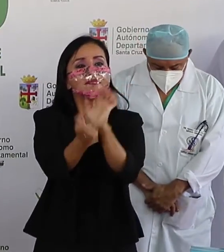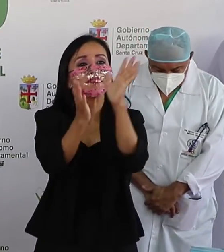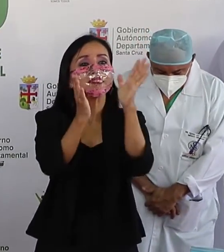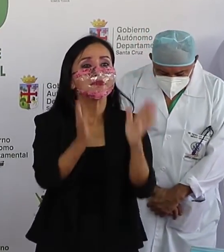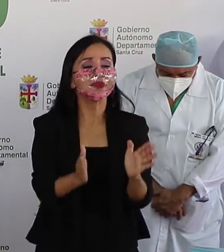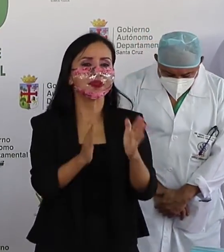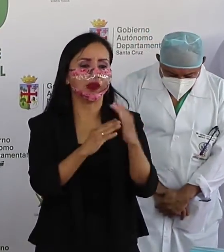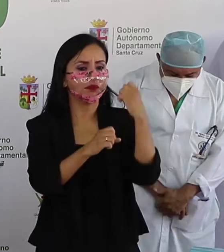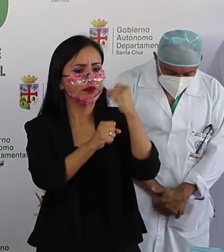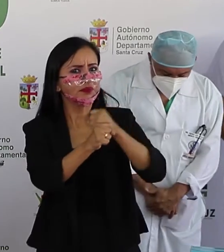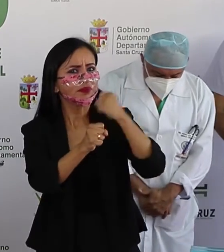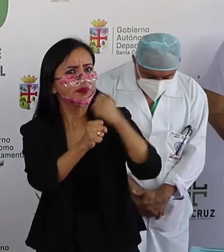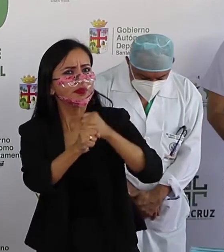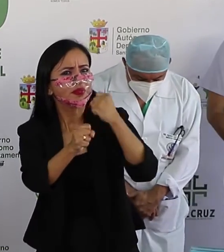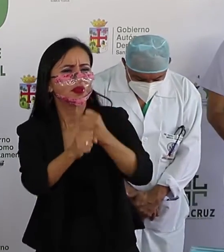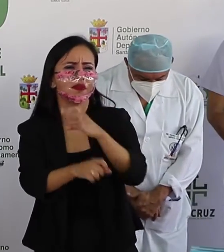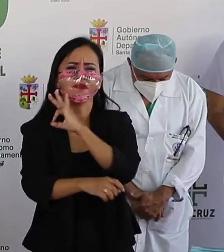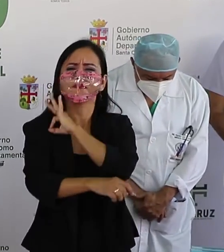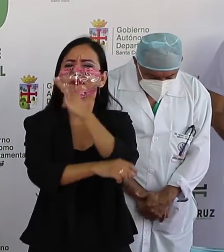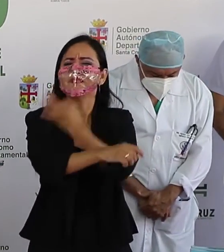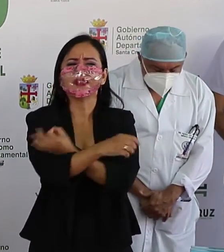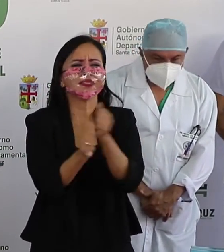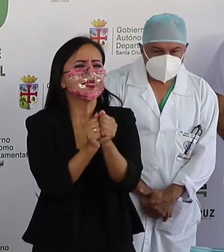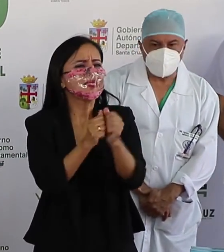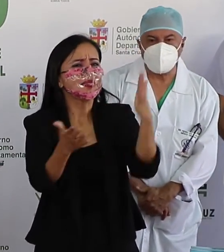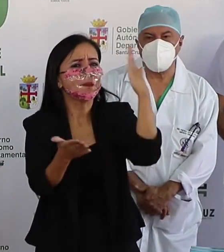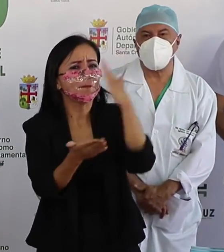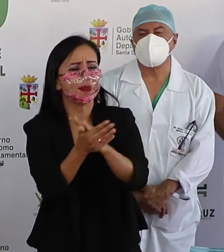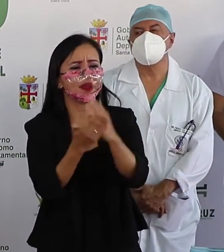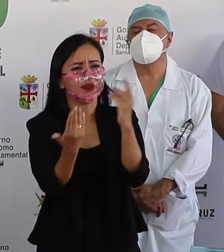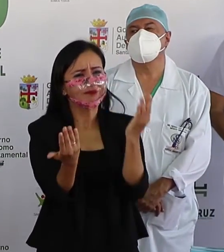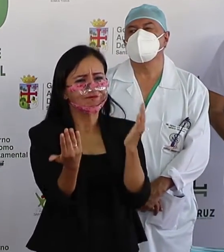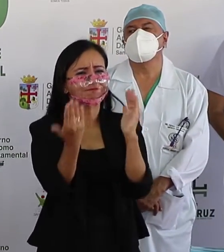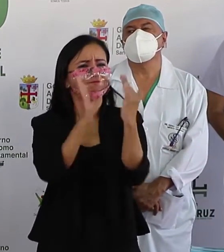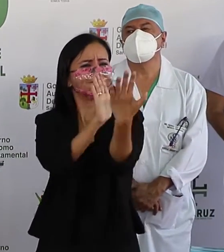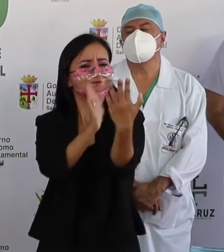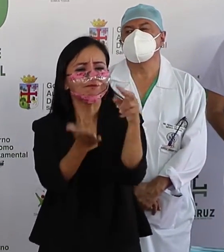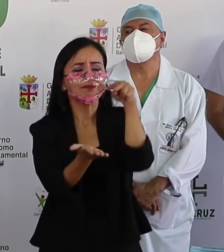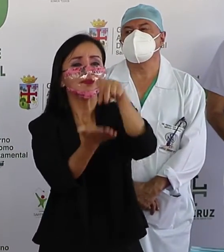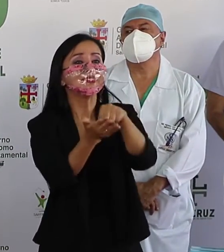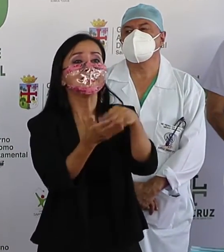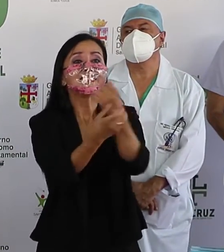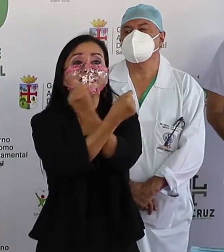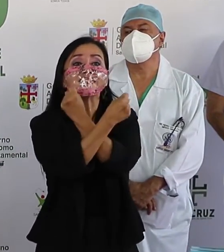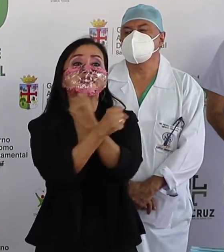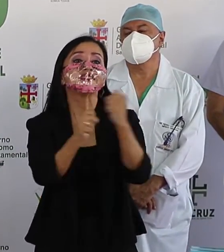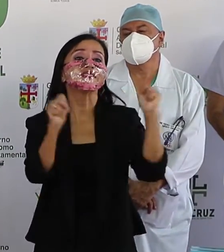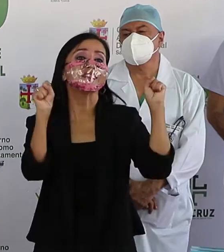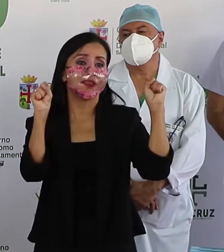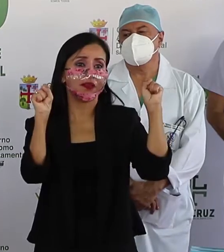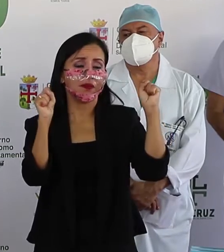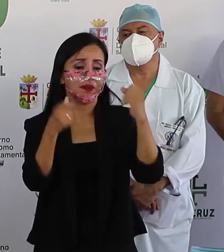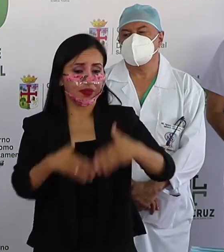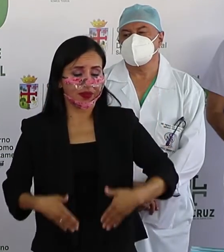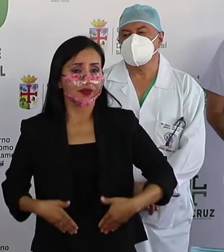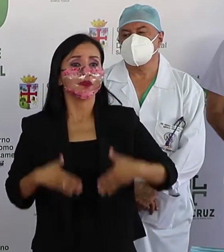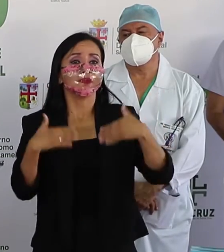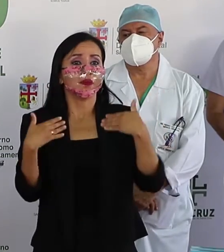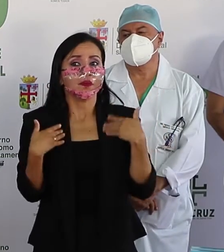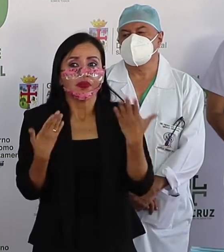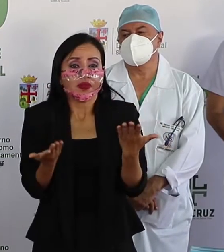los enfermeros que trabajan incansablemente en la primera línea salvando las